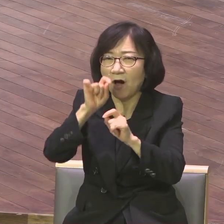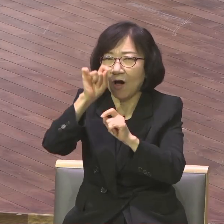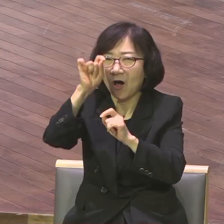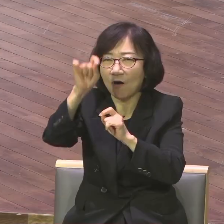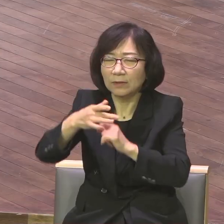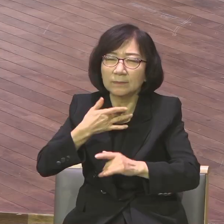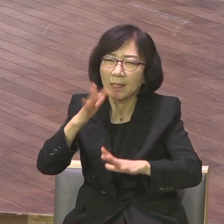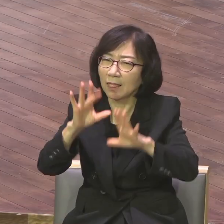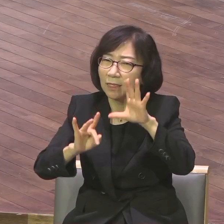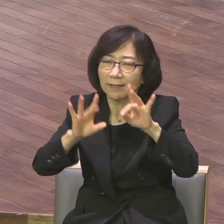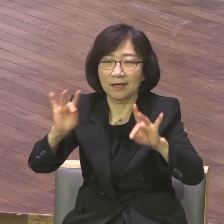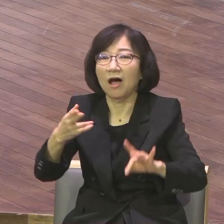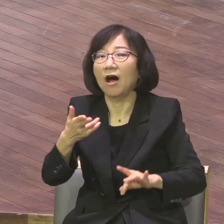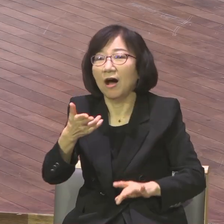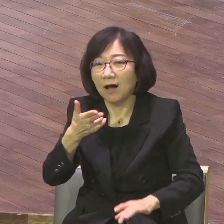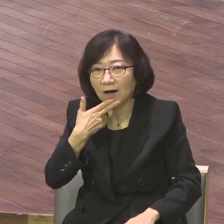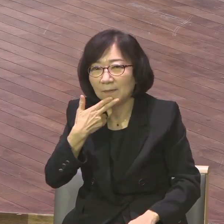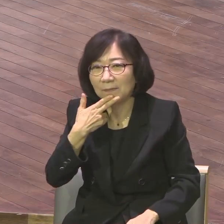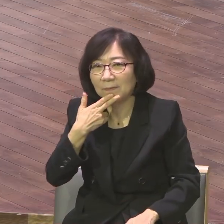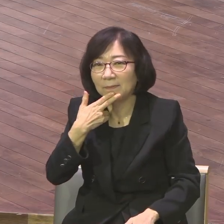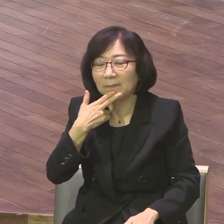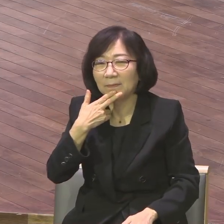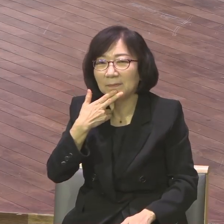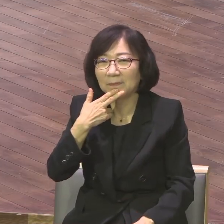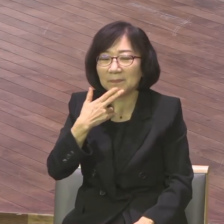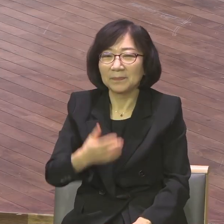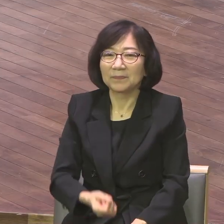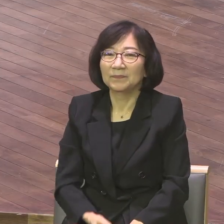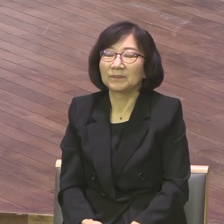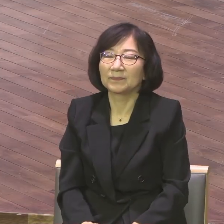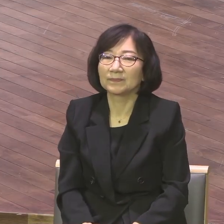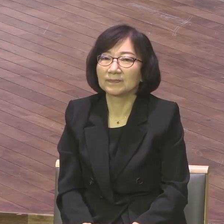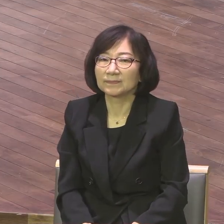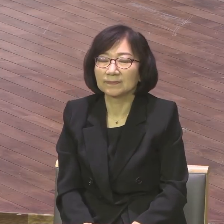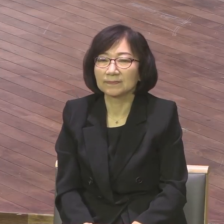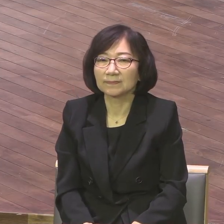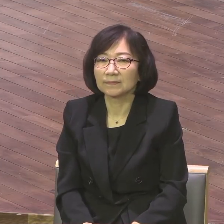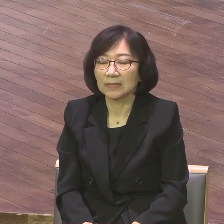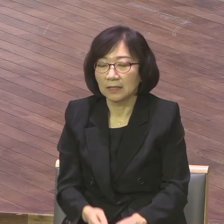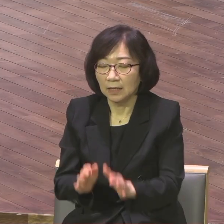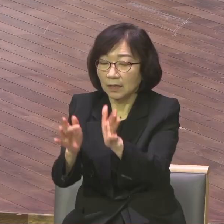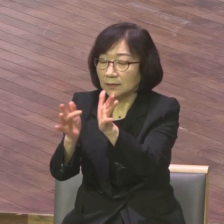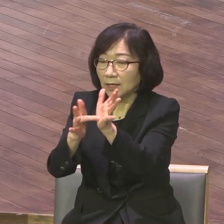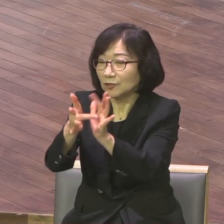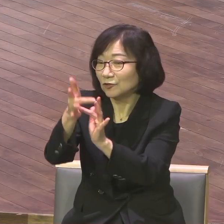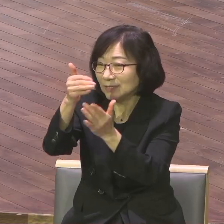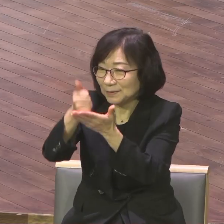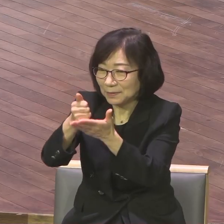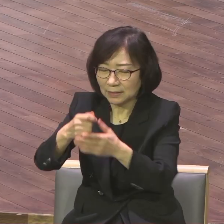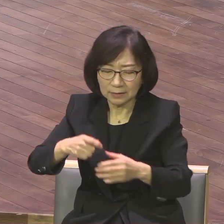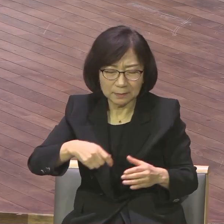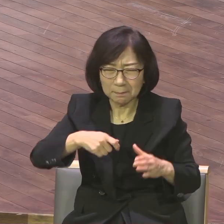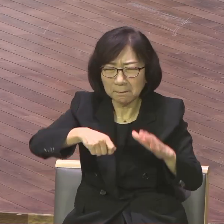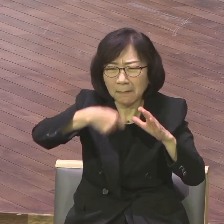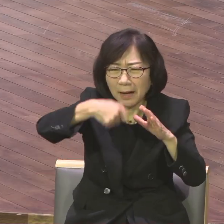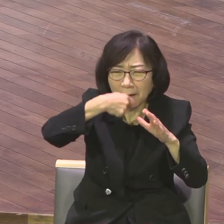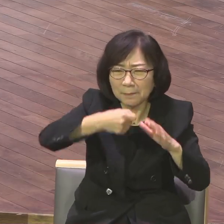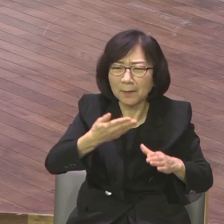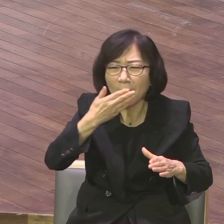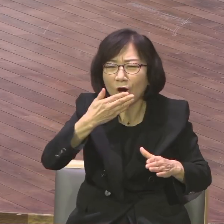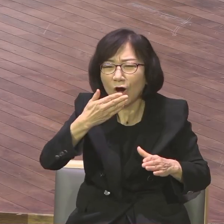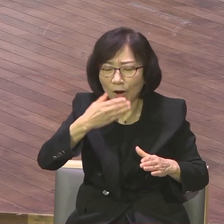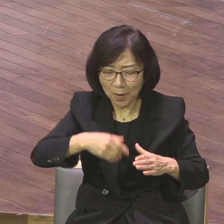영원히 목마르지 아니하리라. 자, 예수님께서 육신의 양식을 위해서 찾아온